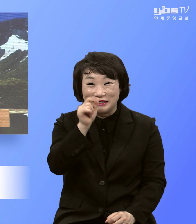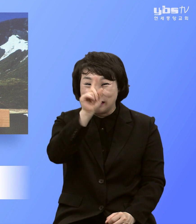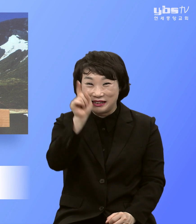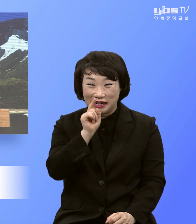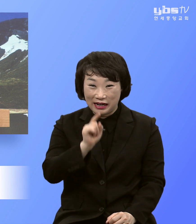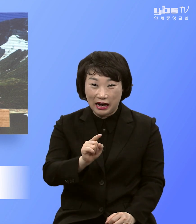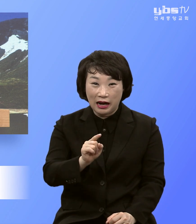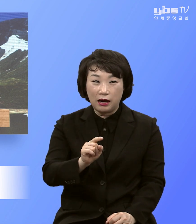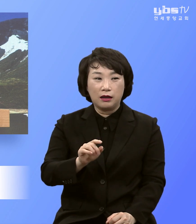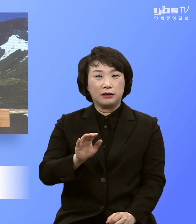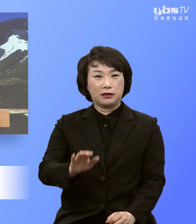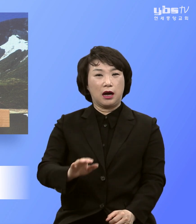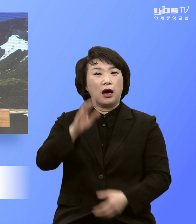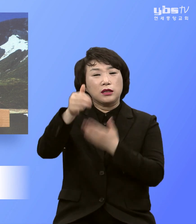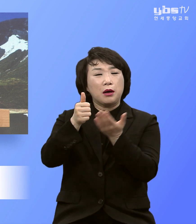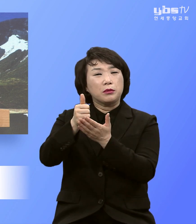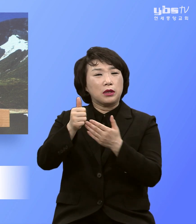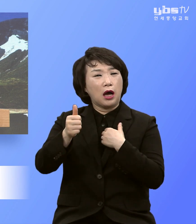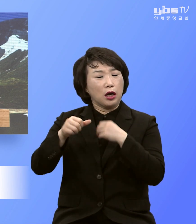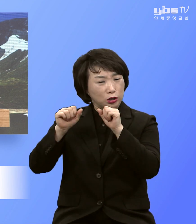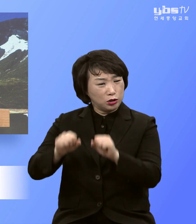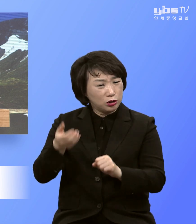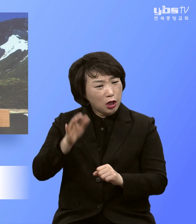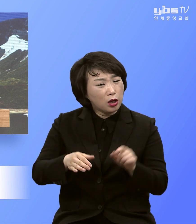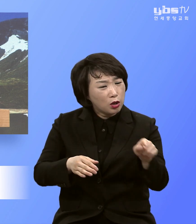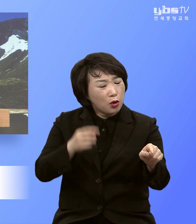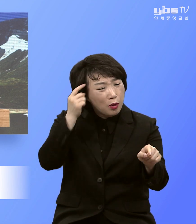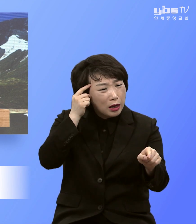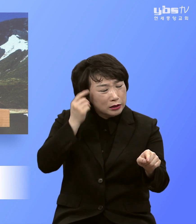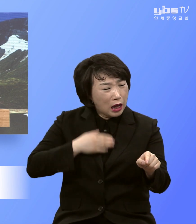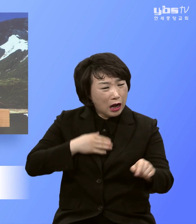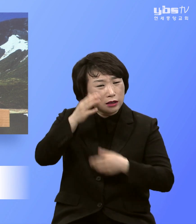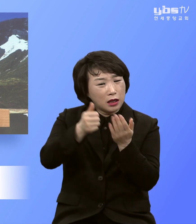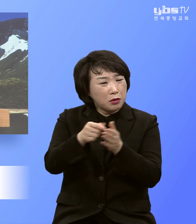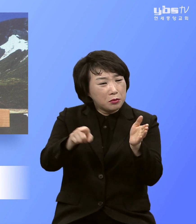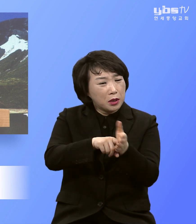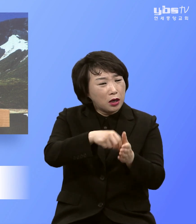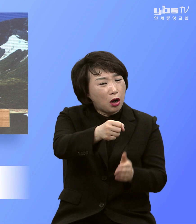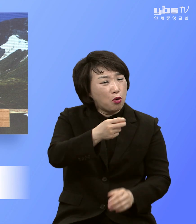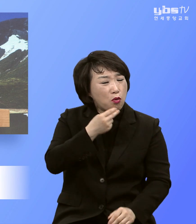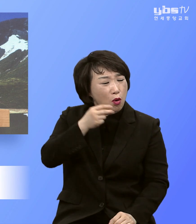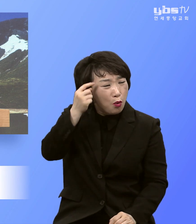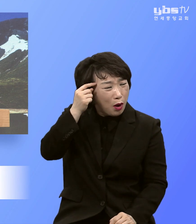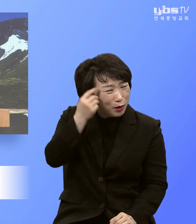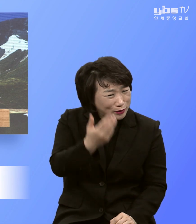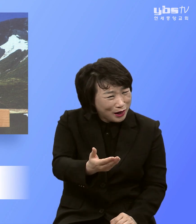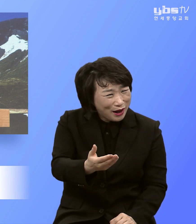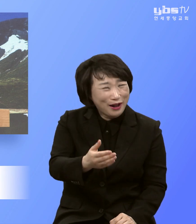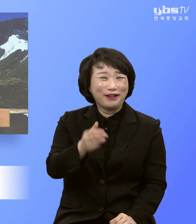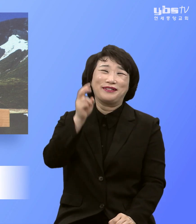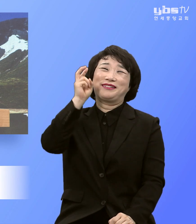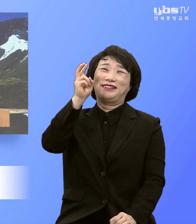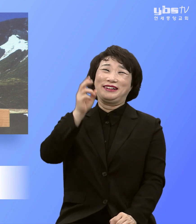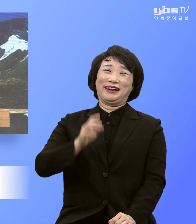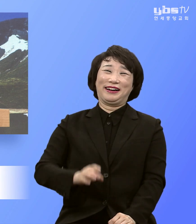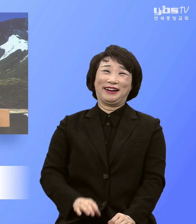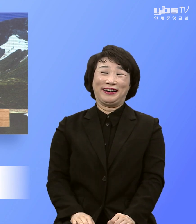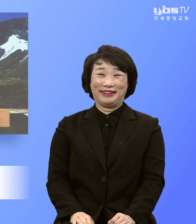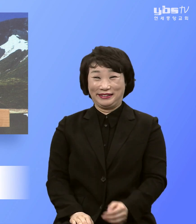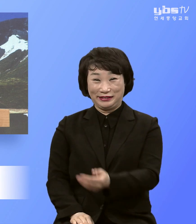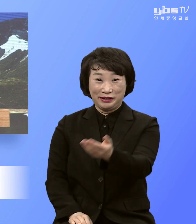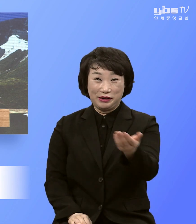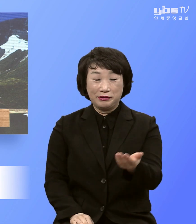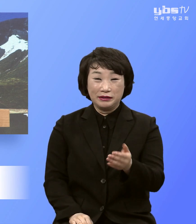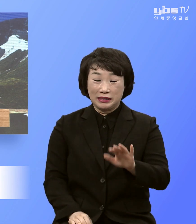말씀하시느냐? 하나님이 계신데 너는 왜 나를 안 믿느냐? 이렇게 묻지 않겠어요?